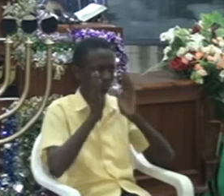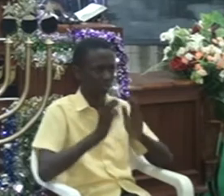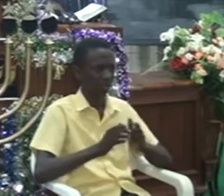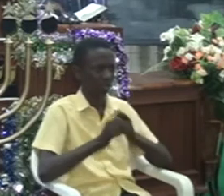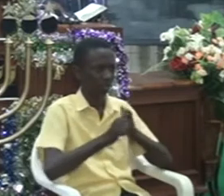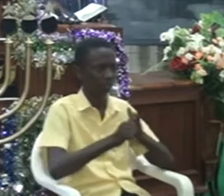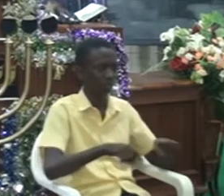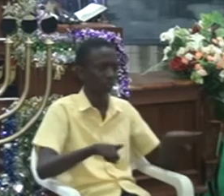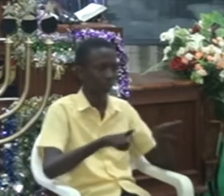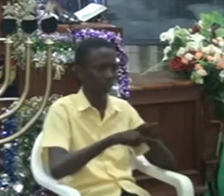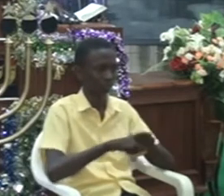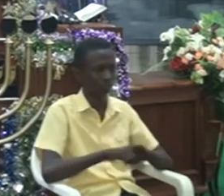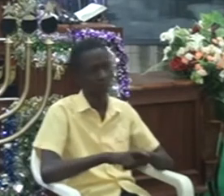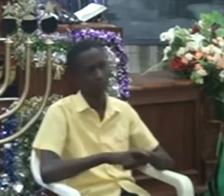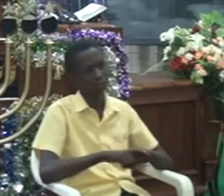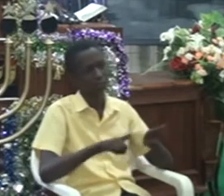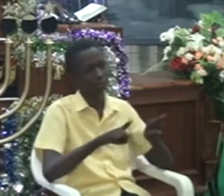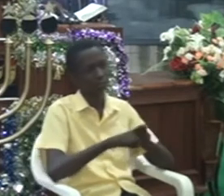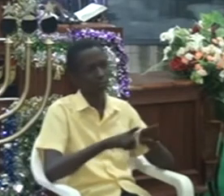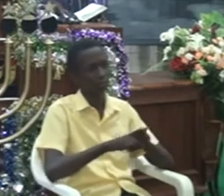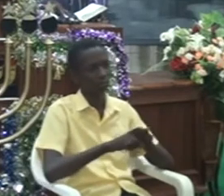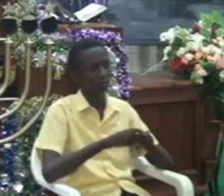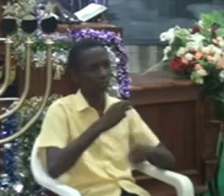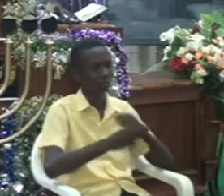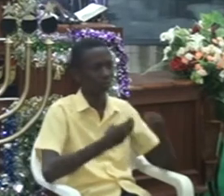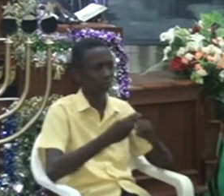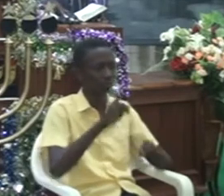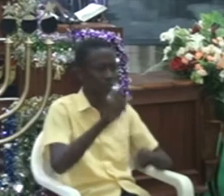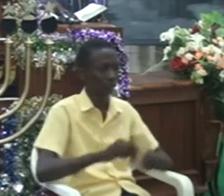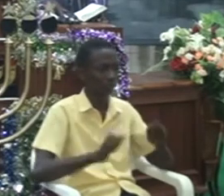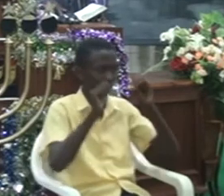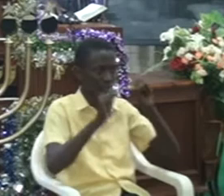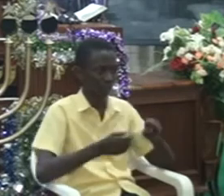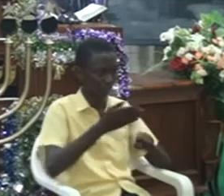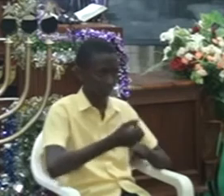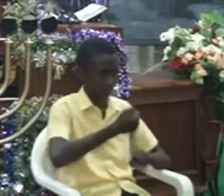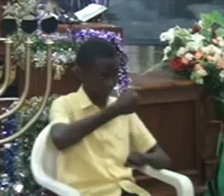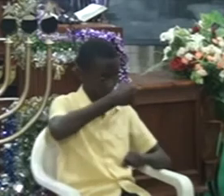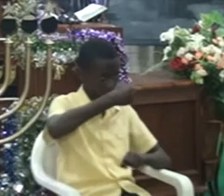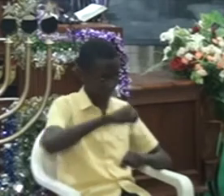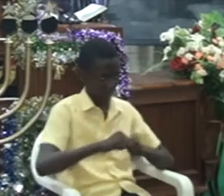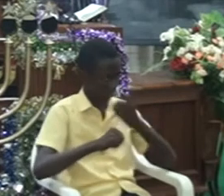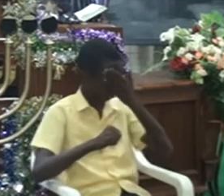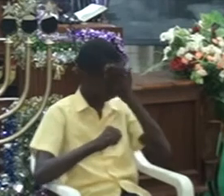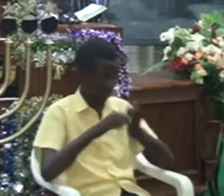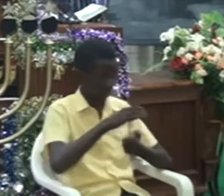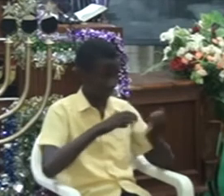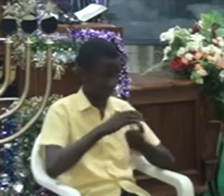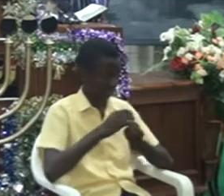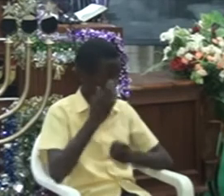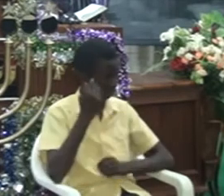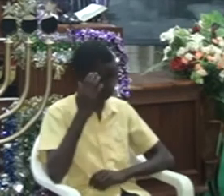même les insensés selon le monde, ne pourront s'égarer. Na njia kubwa itakuwa